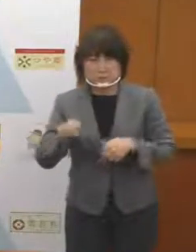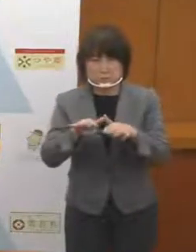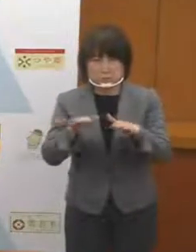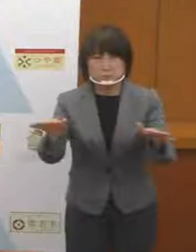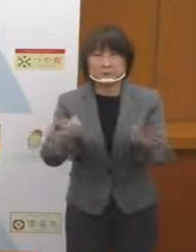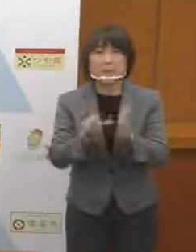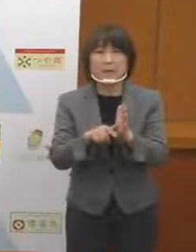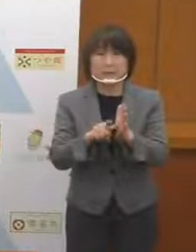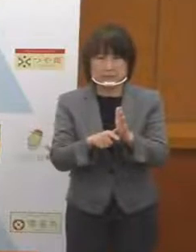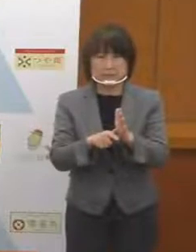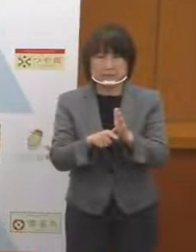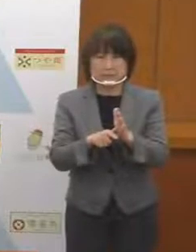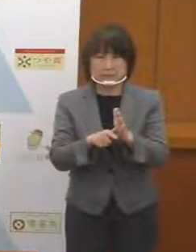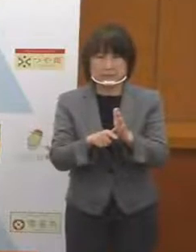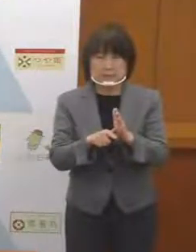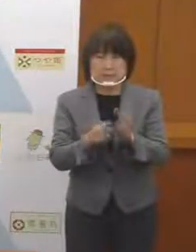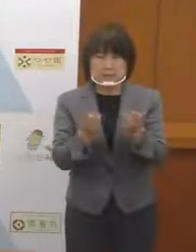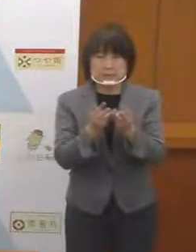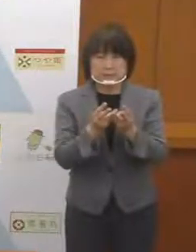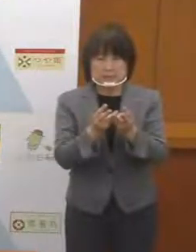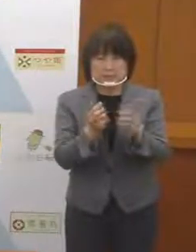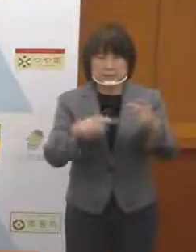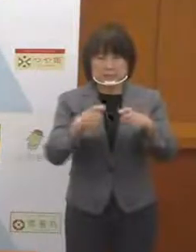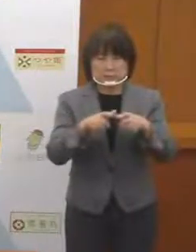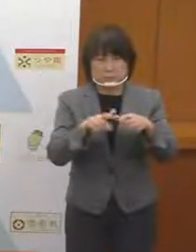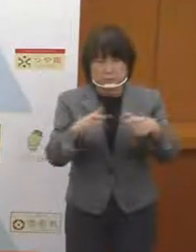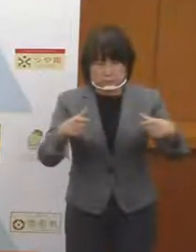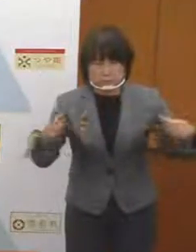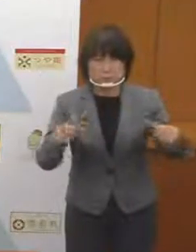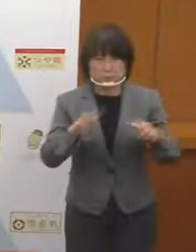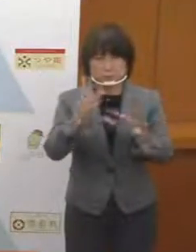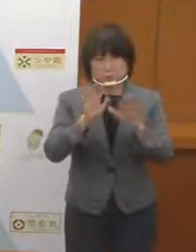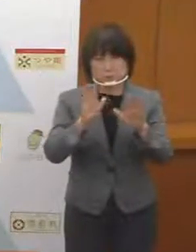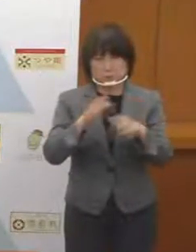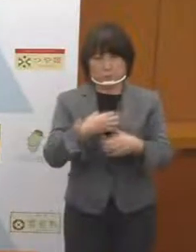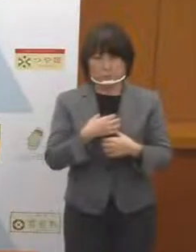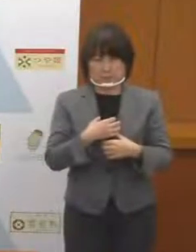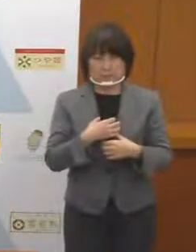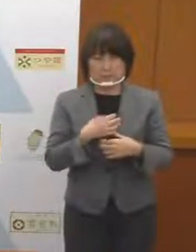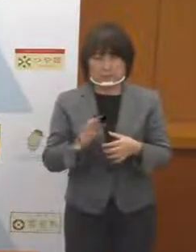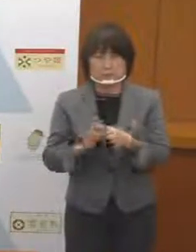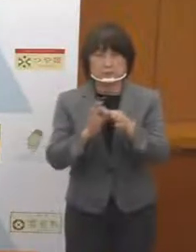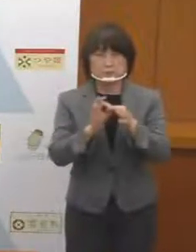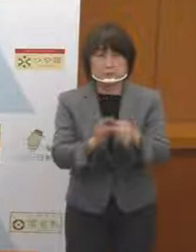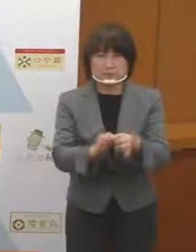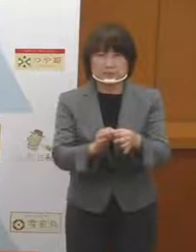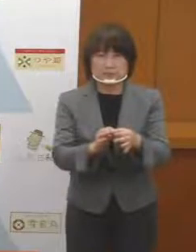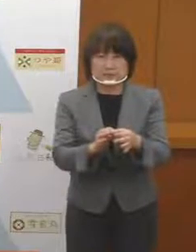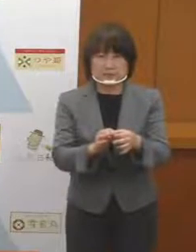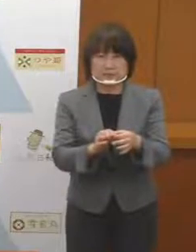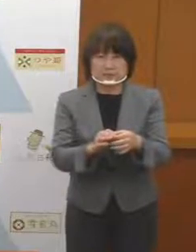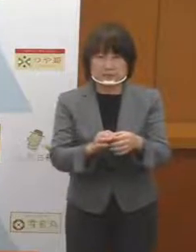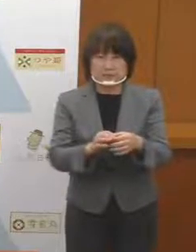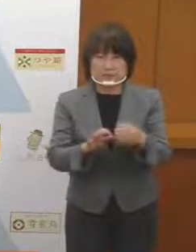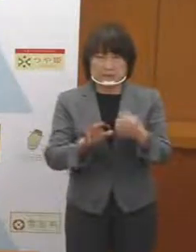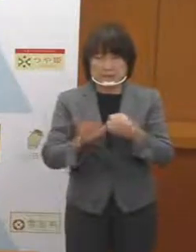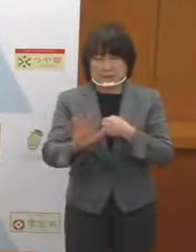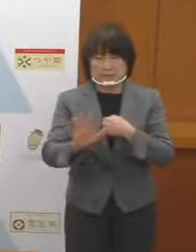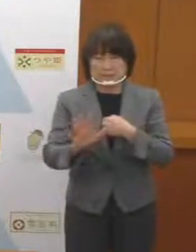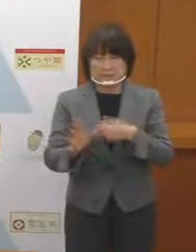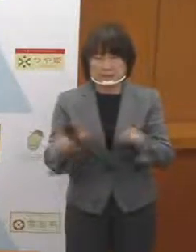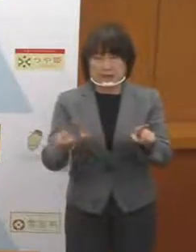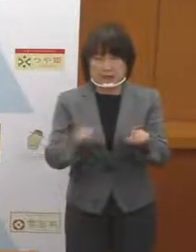場合感染者がさらに増加する可能性があります引き続き警戒を警戒し